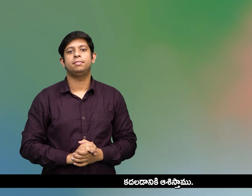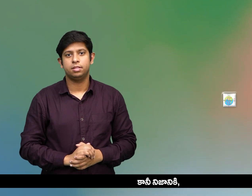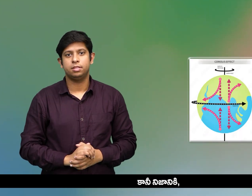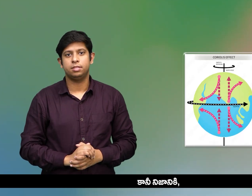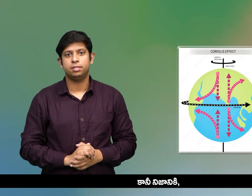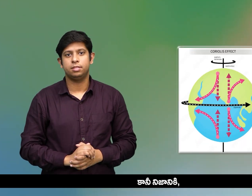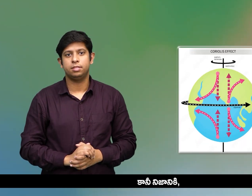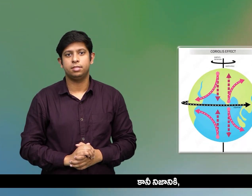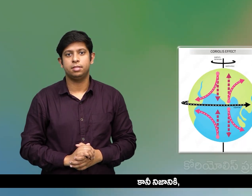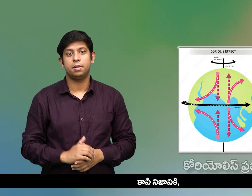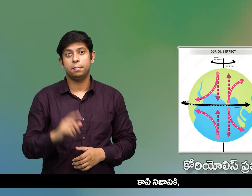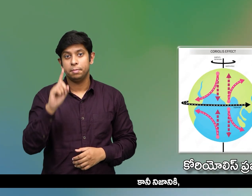కానీ నిజానికి